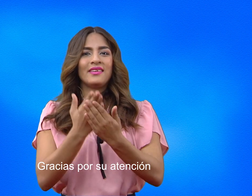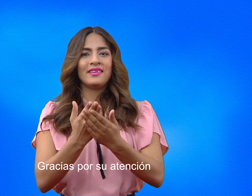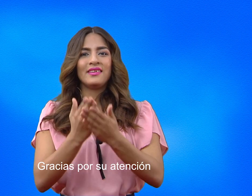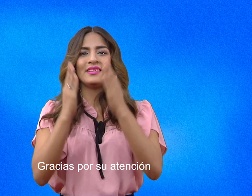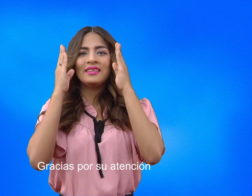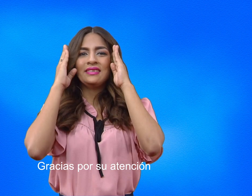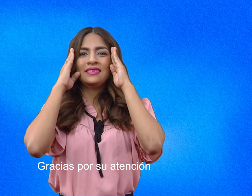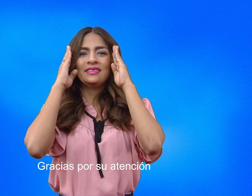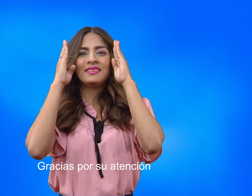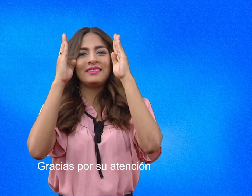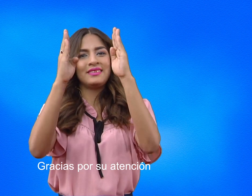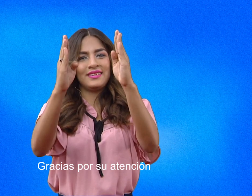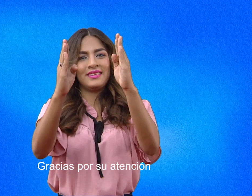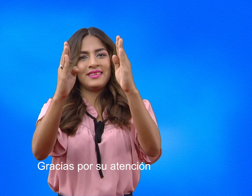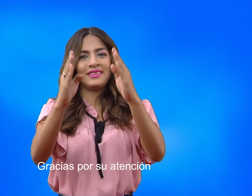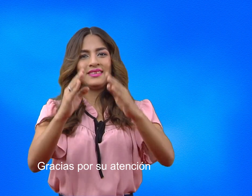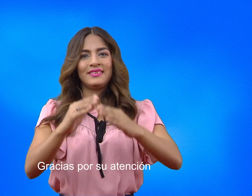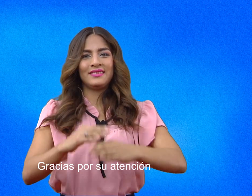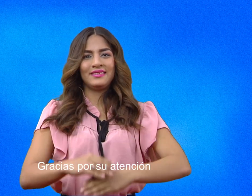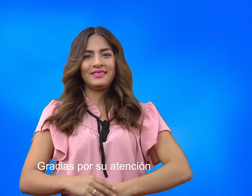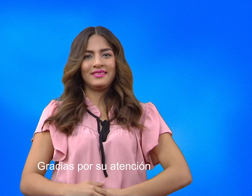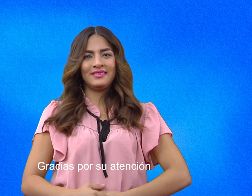Gracias por su atención.